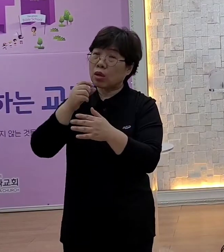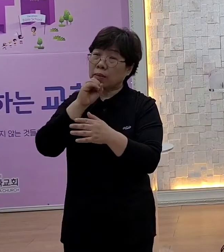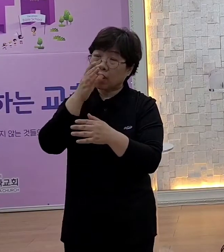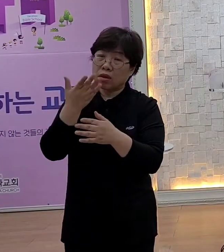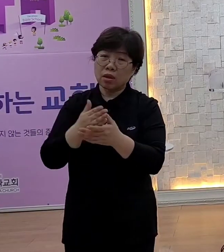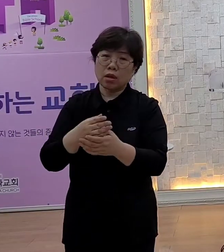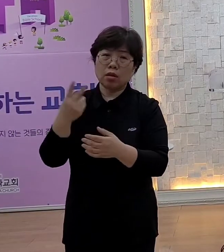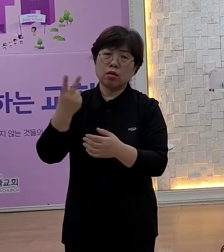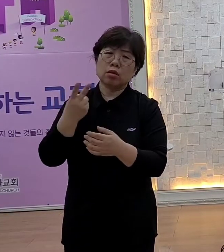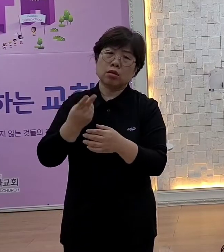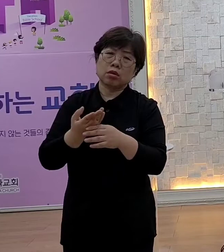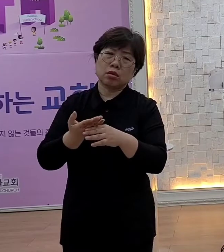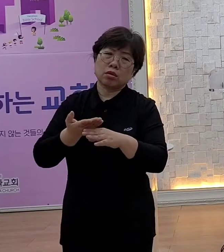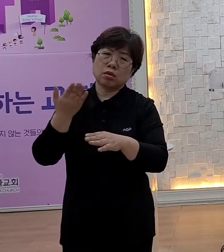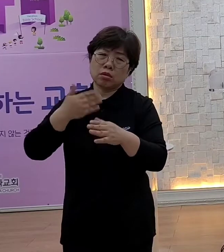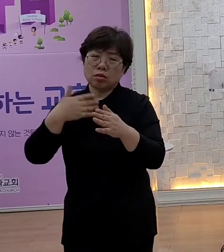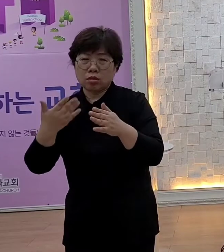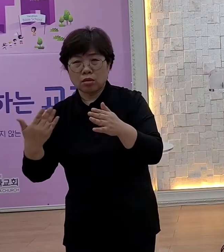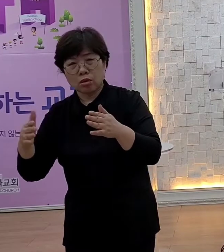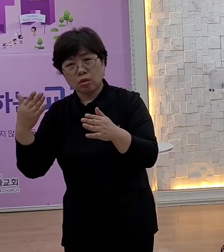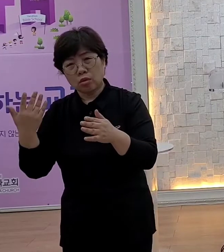지났는데 왜 아직 안 오시는 거예요?